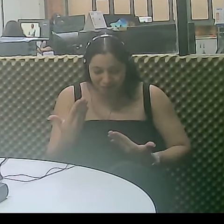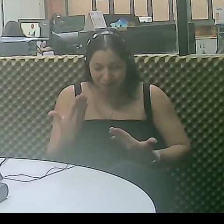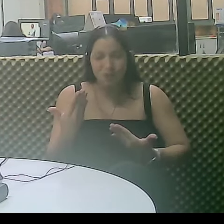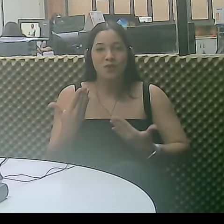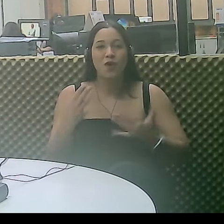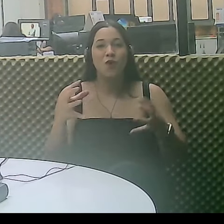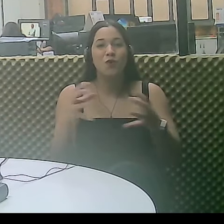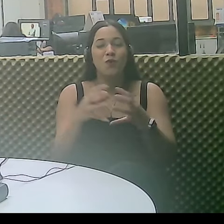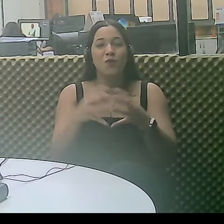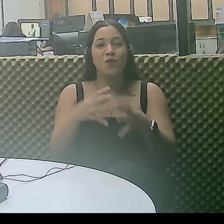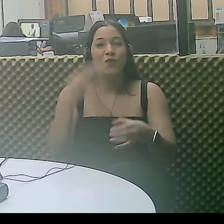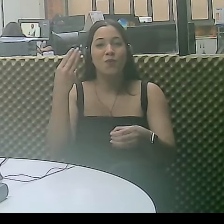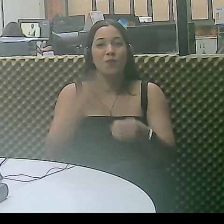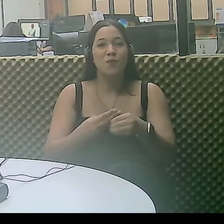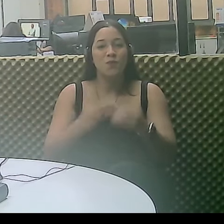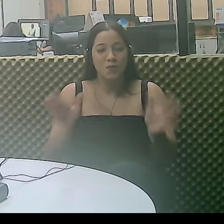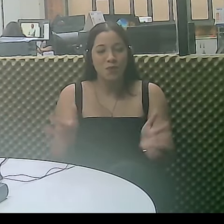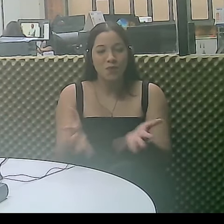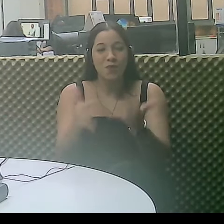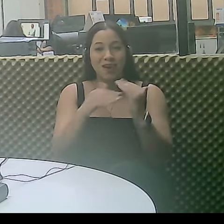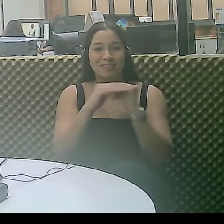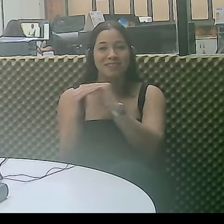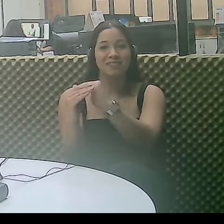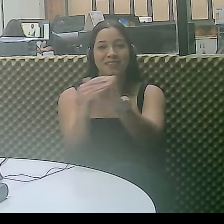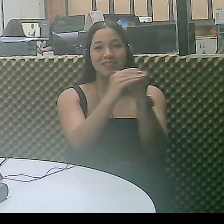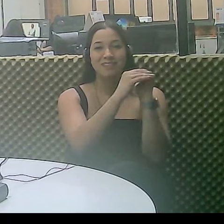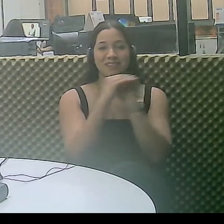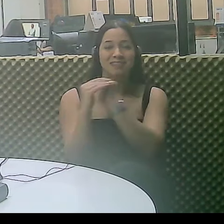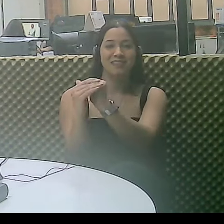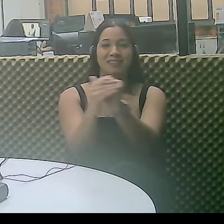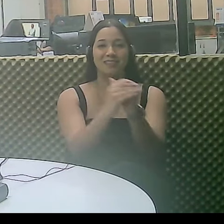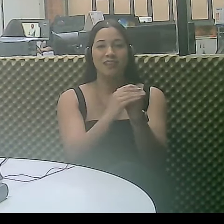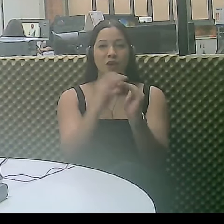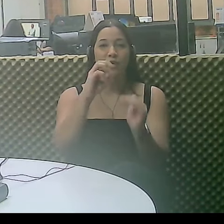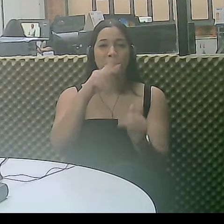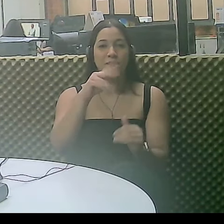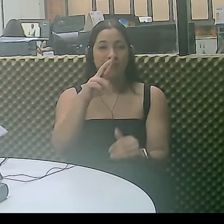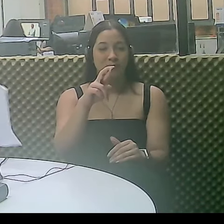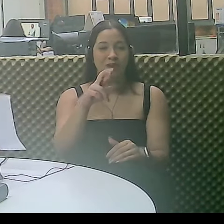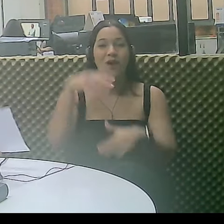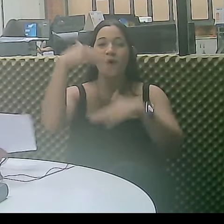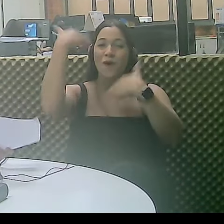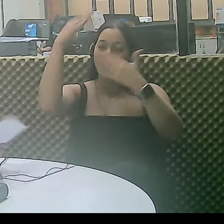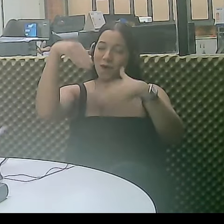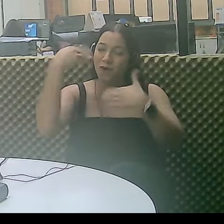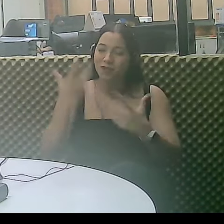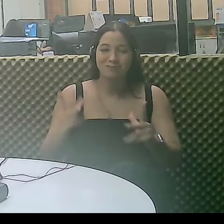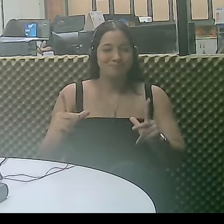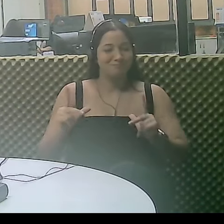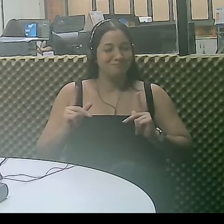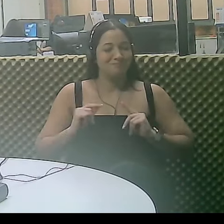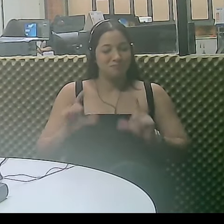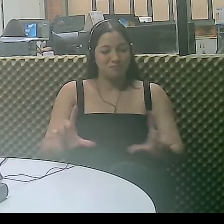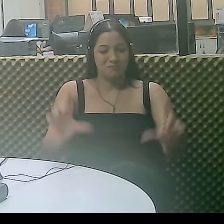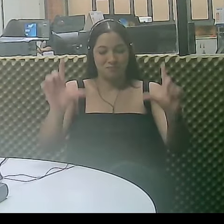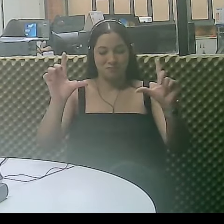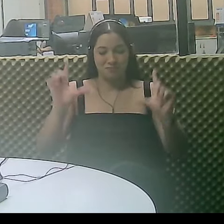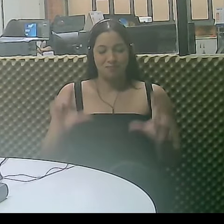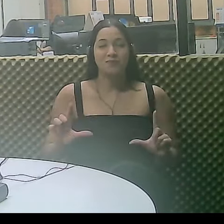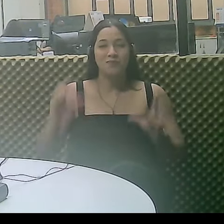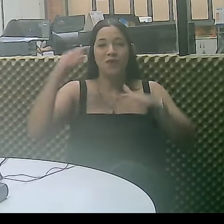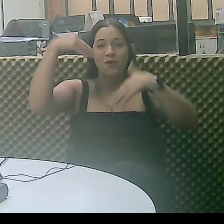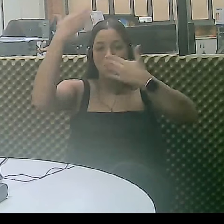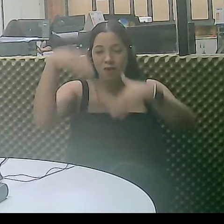com o Conselho Municipal de Promoção da Igualdade Racial, o COMPIR. Os homenageados receberão uma comenda em menção